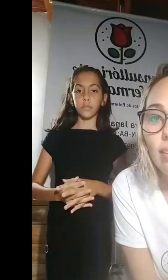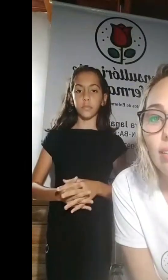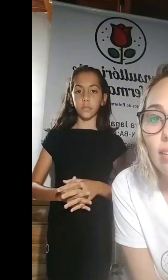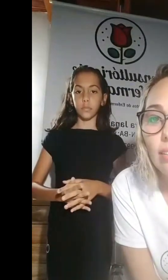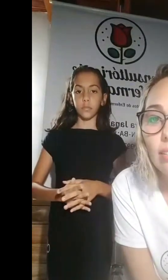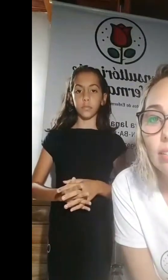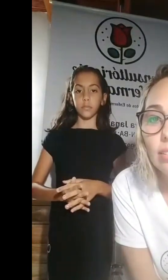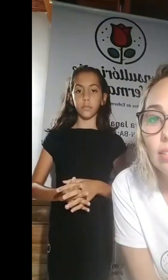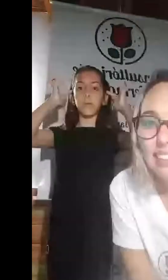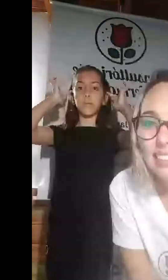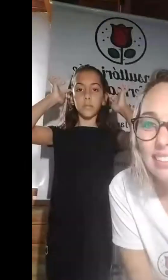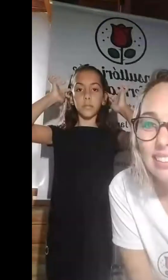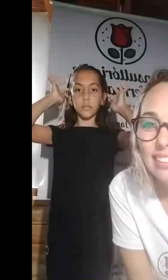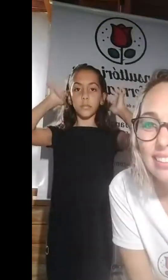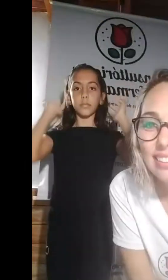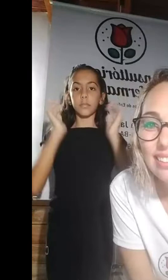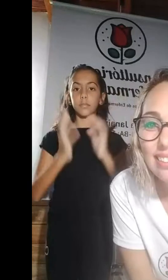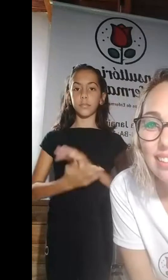Aqui.